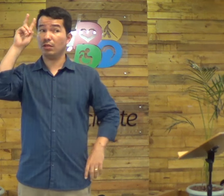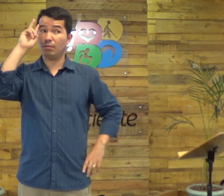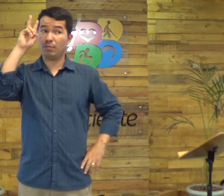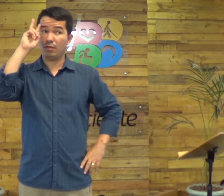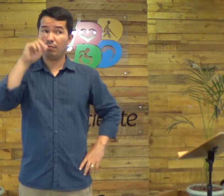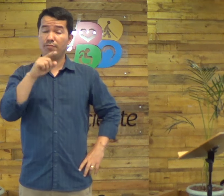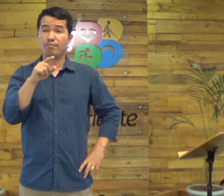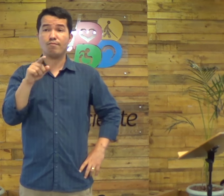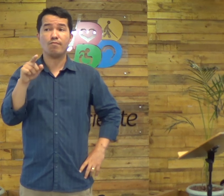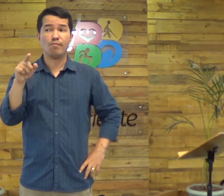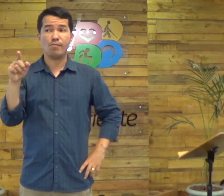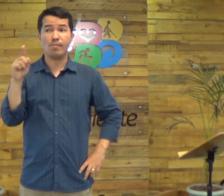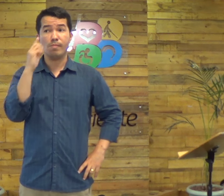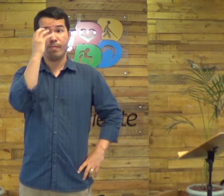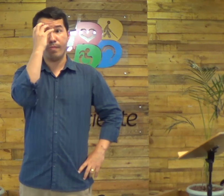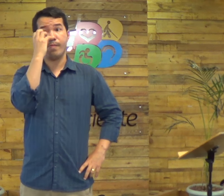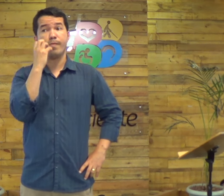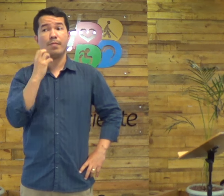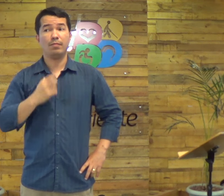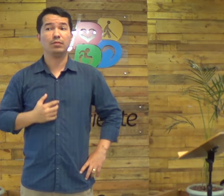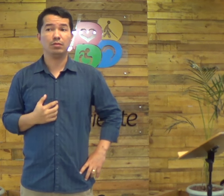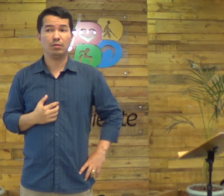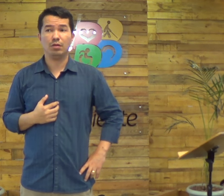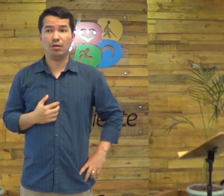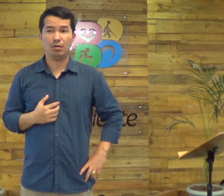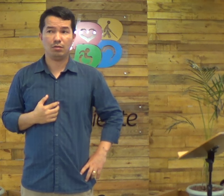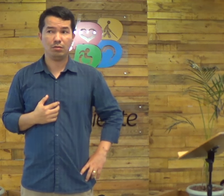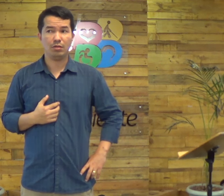mas lembra de uma coisa, e é muito sério,